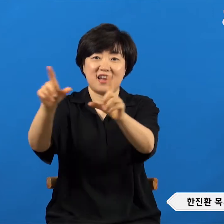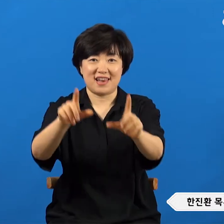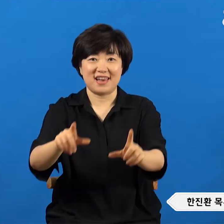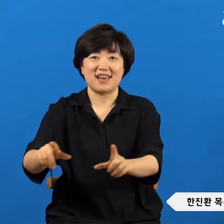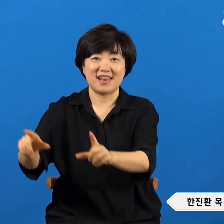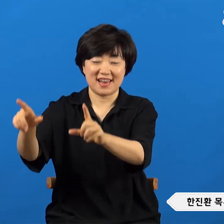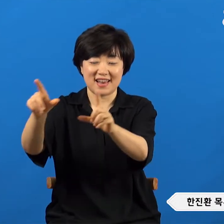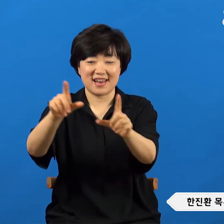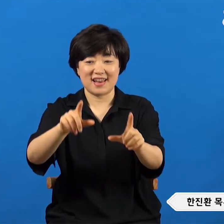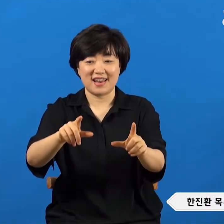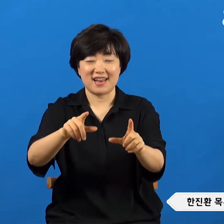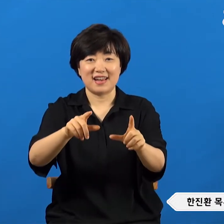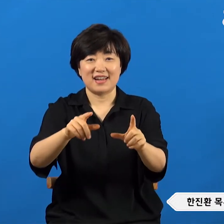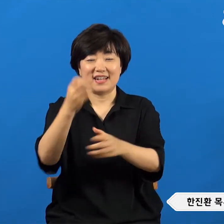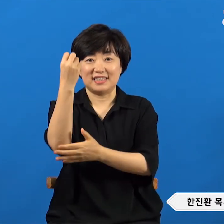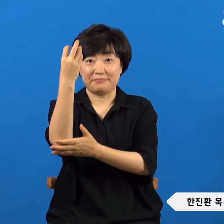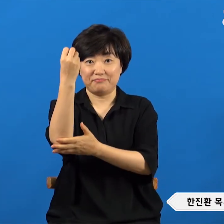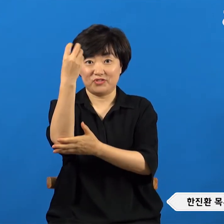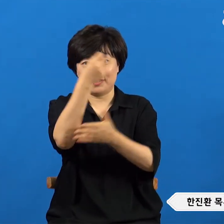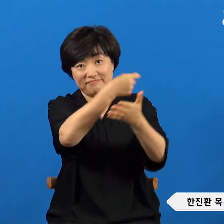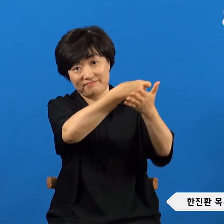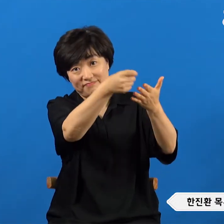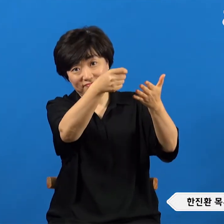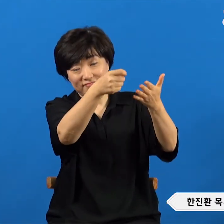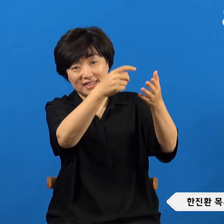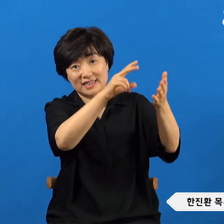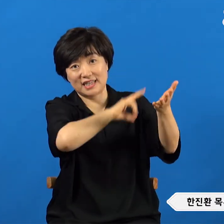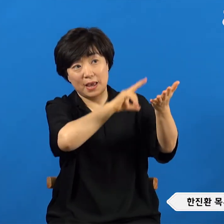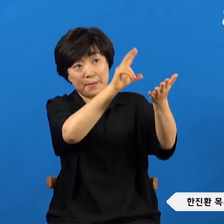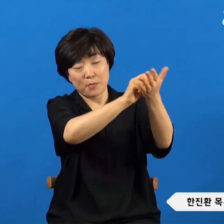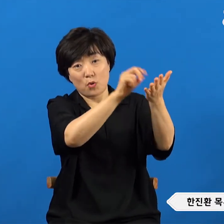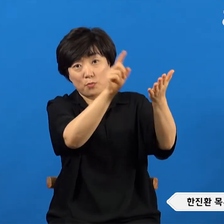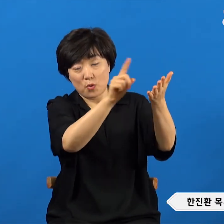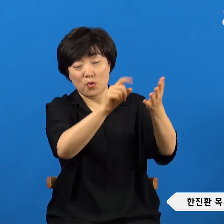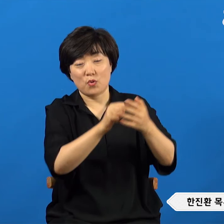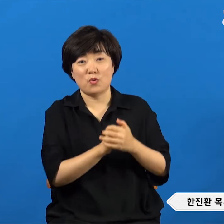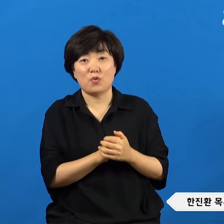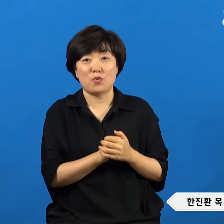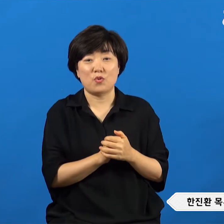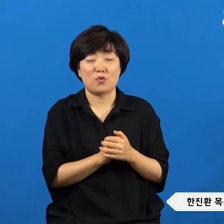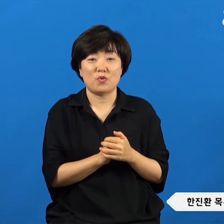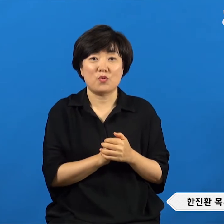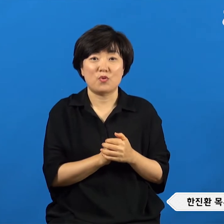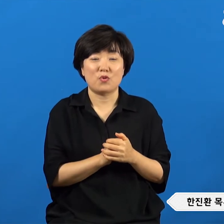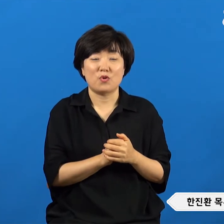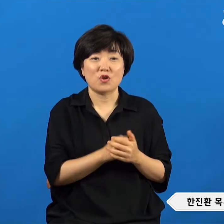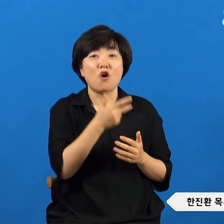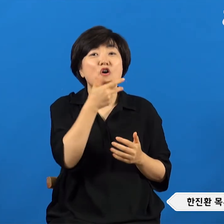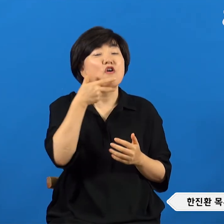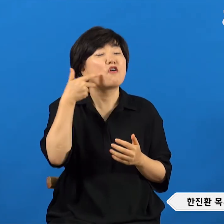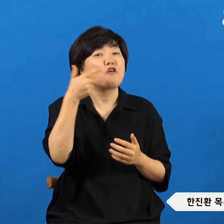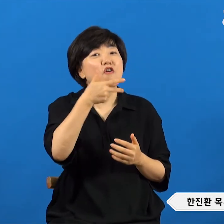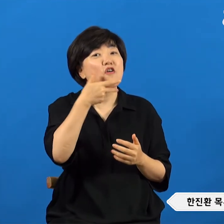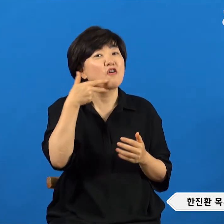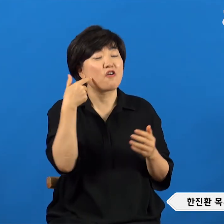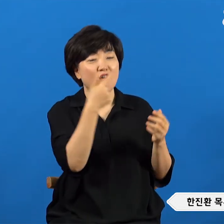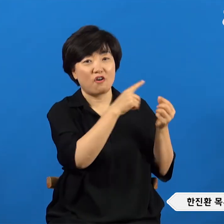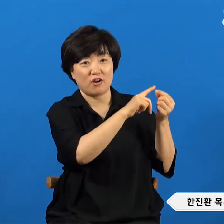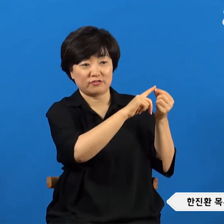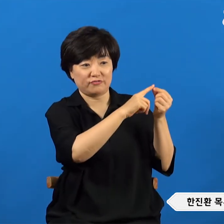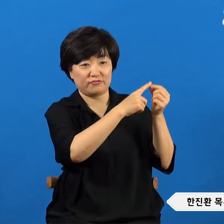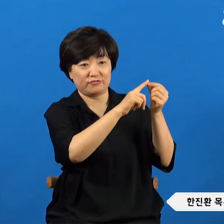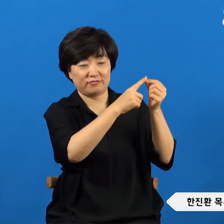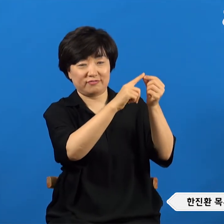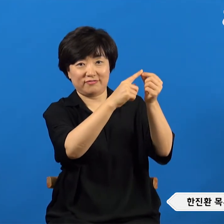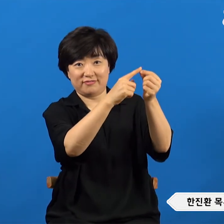기사의 타이틀을 이렇게 뽑았습니다. The only president who used the White House as the